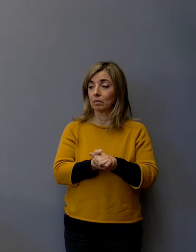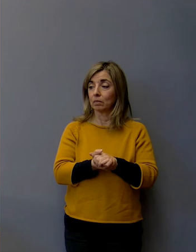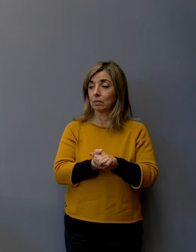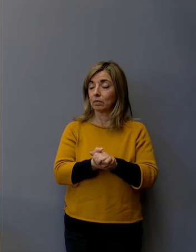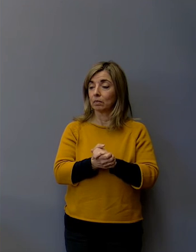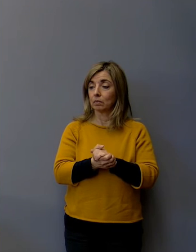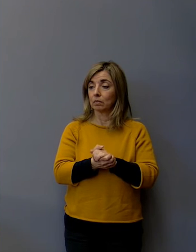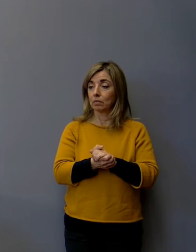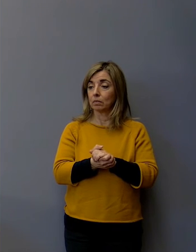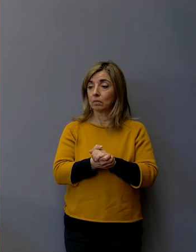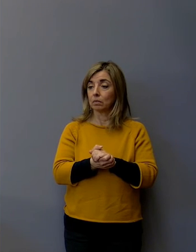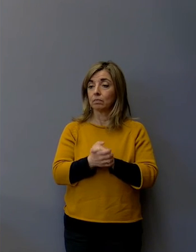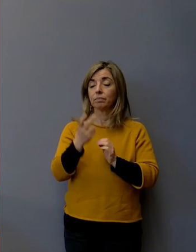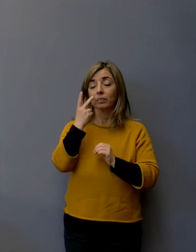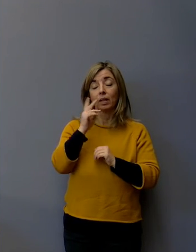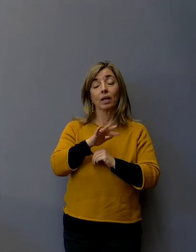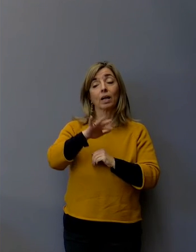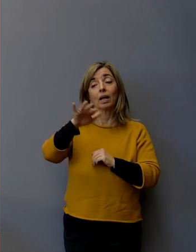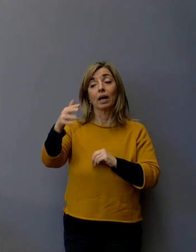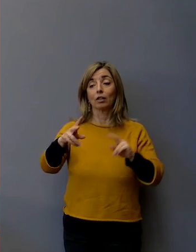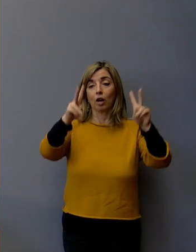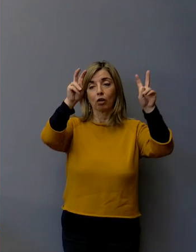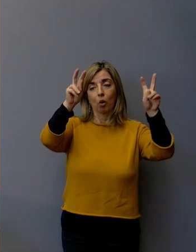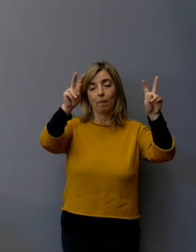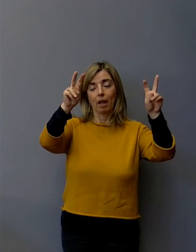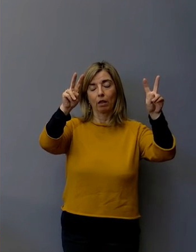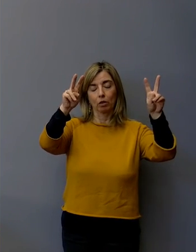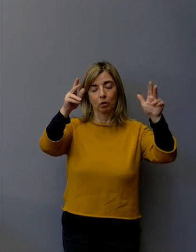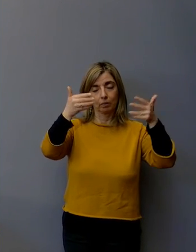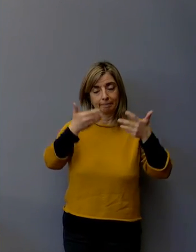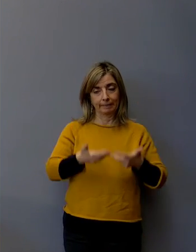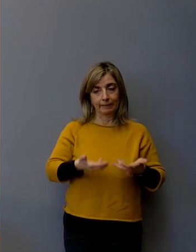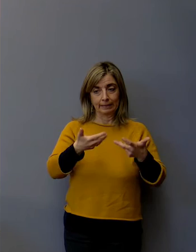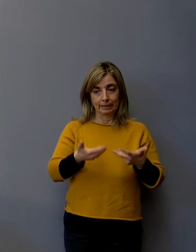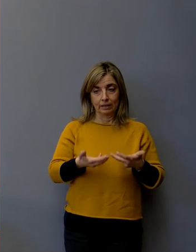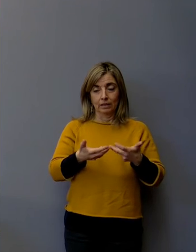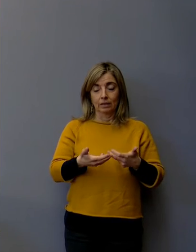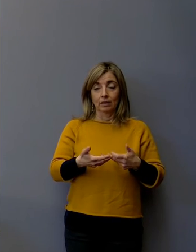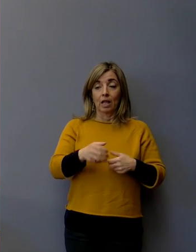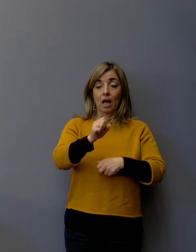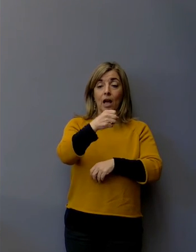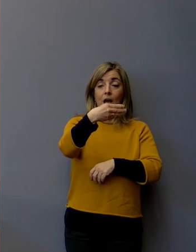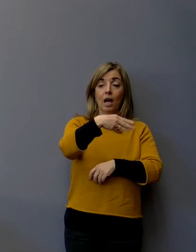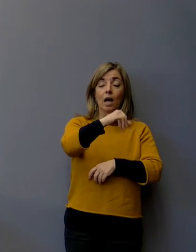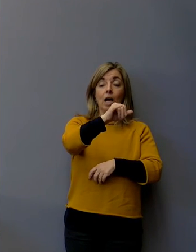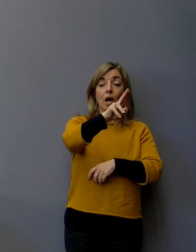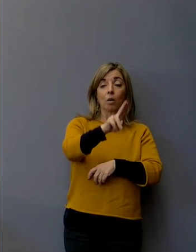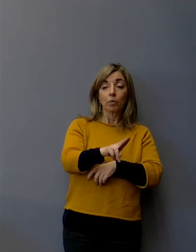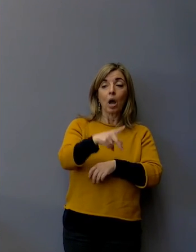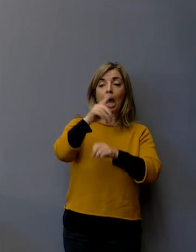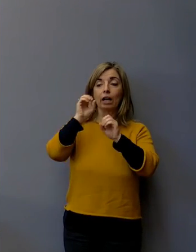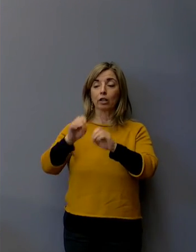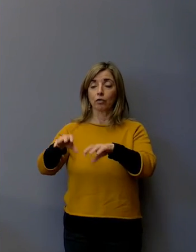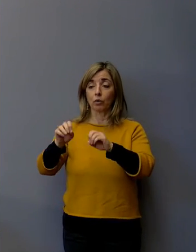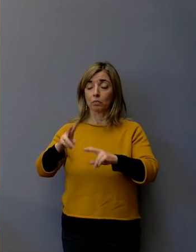e veniamo all'altro argomento dolente amio e rifiuti io sono proprio un sincero sentire i consiglieri del pd